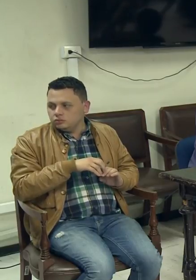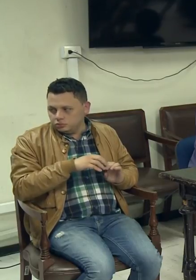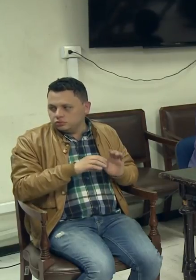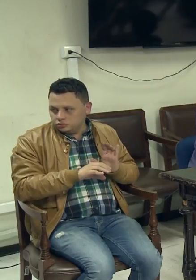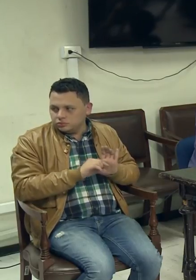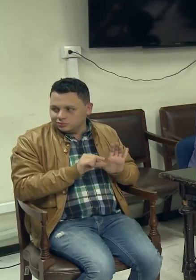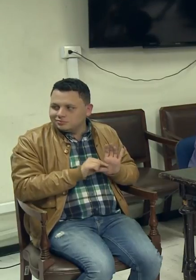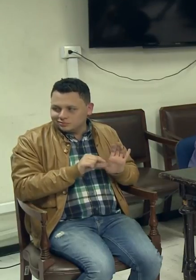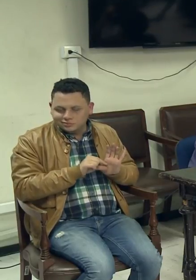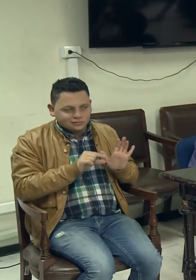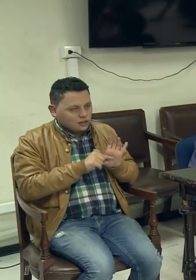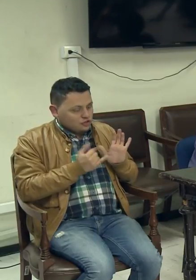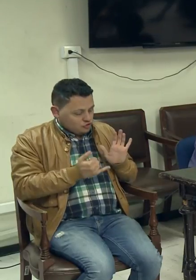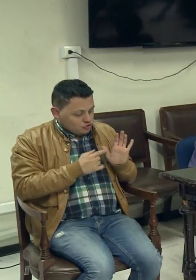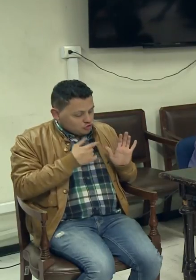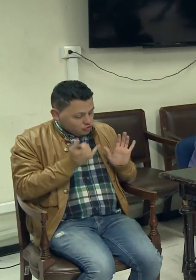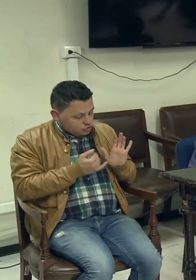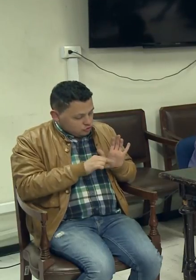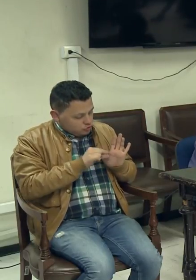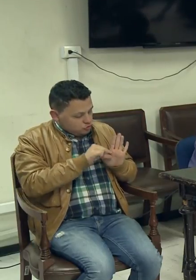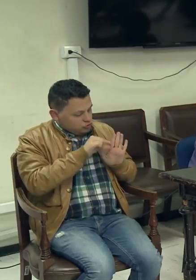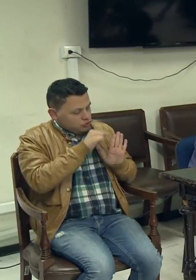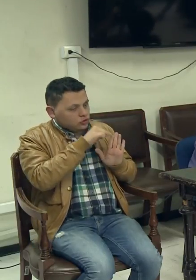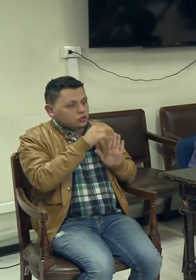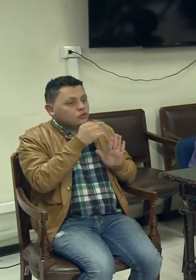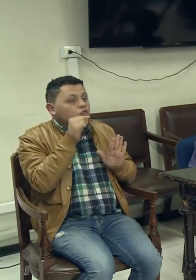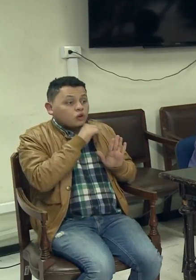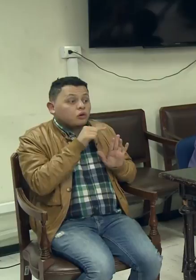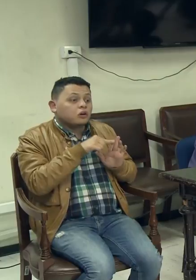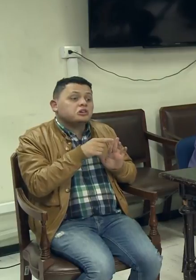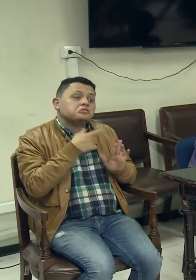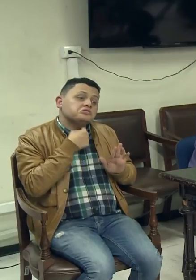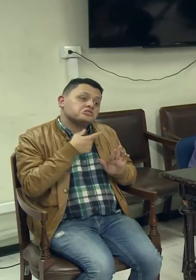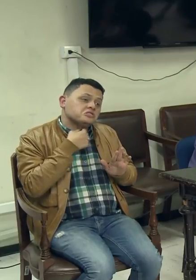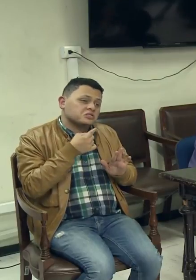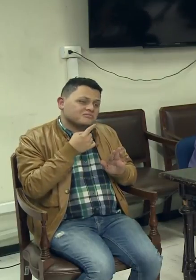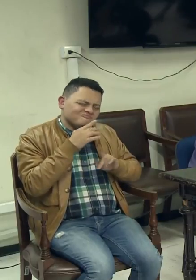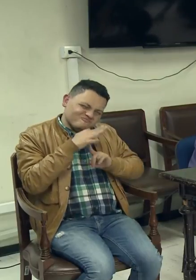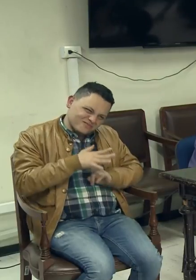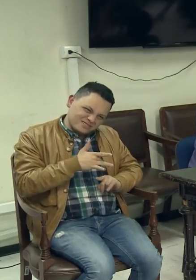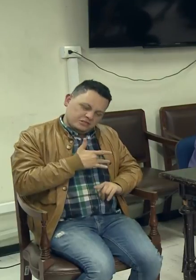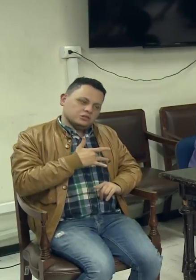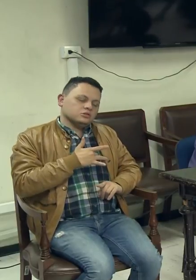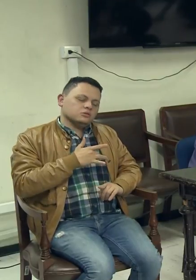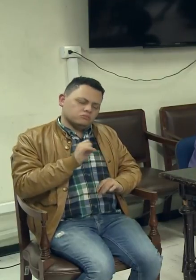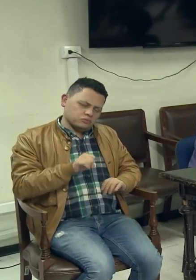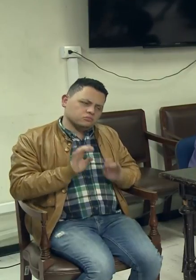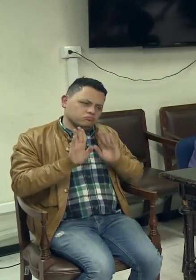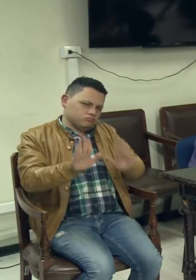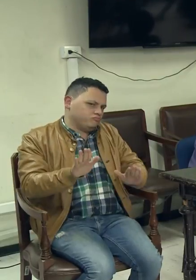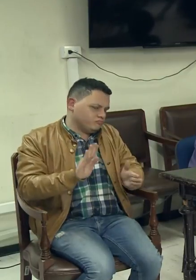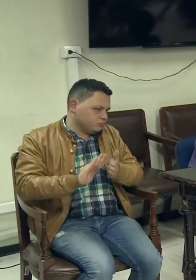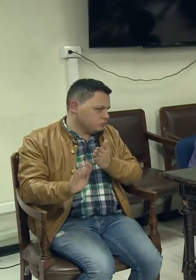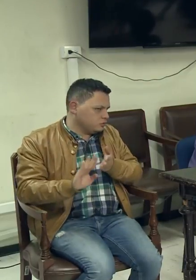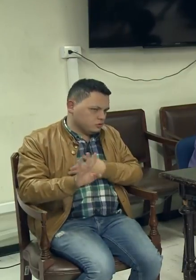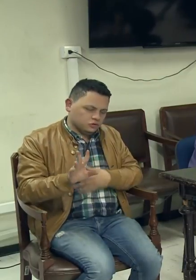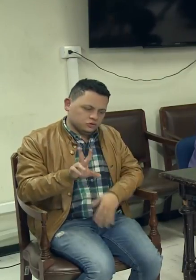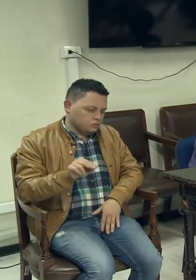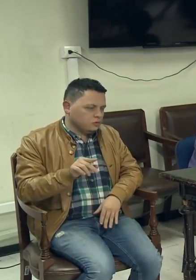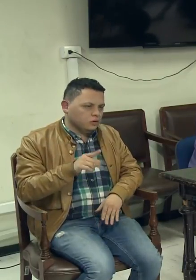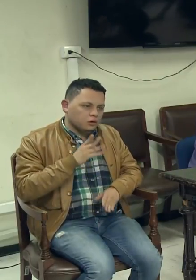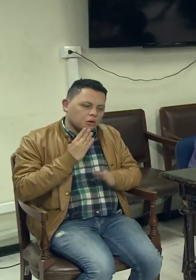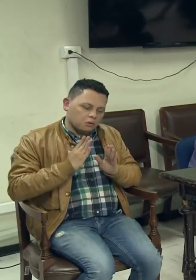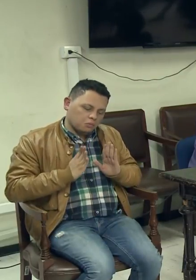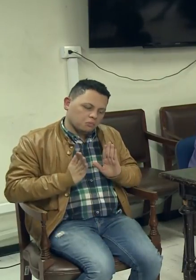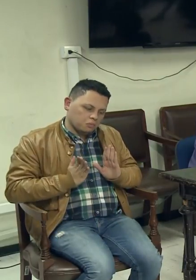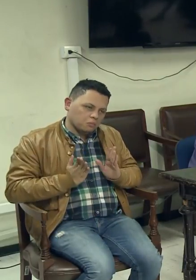chiste hiriente es algo que todavía puedes parar y que debes parar, y si lo paras mejoras toda